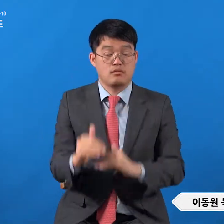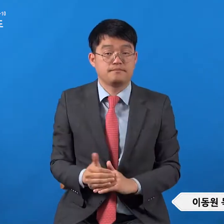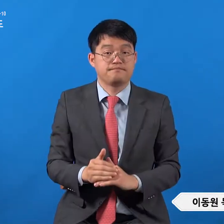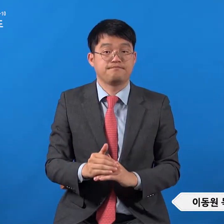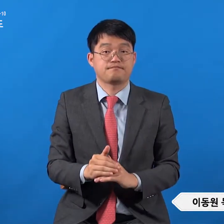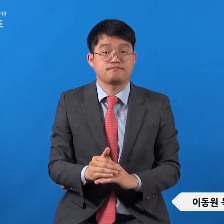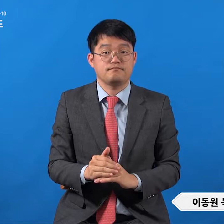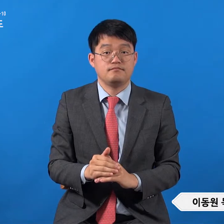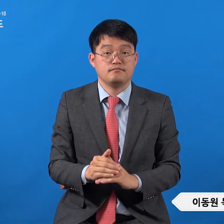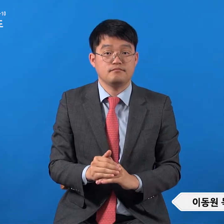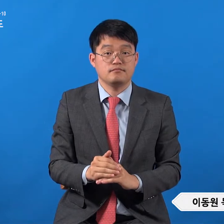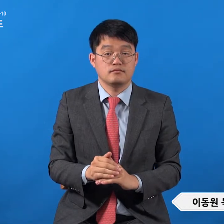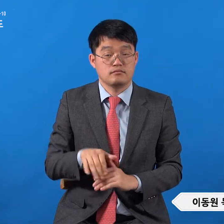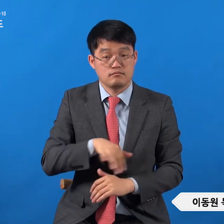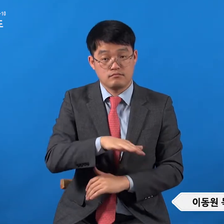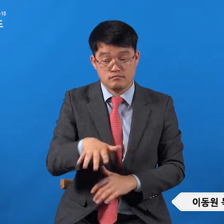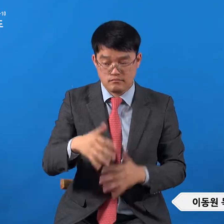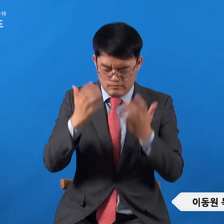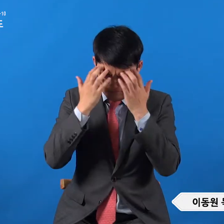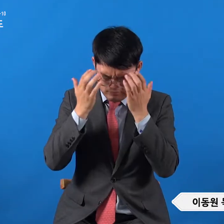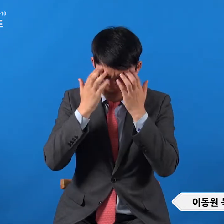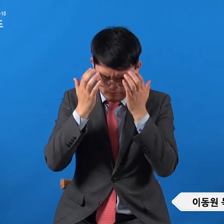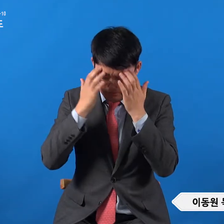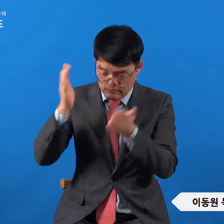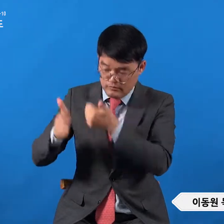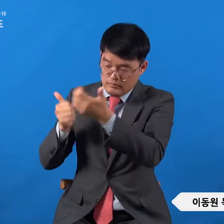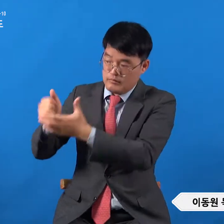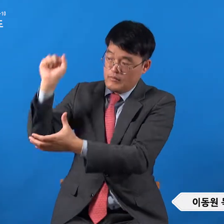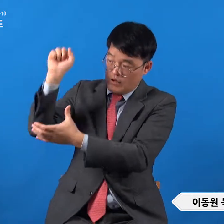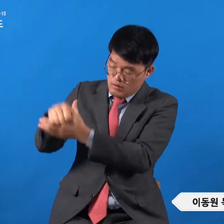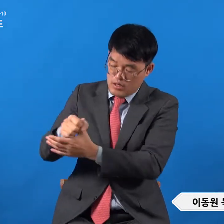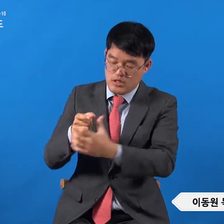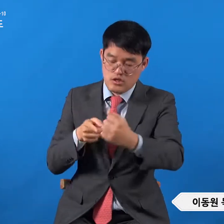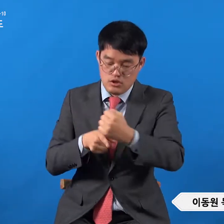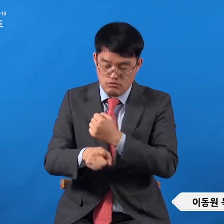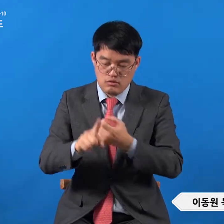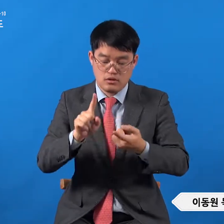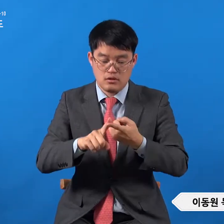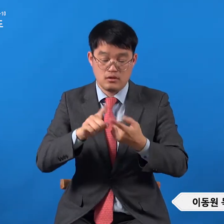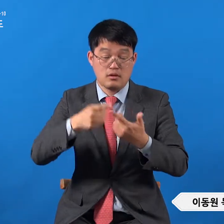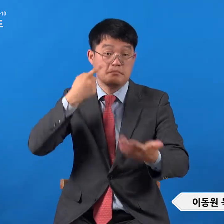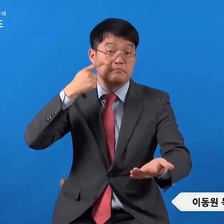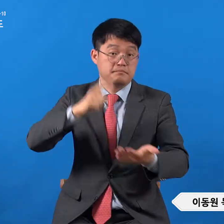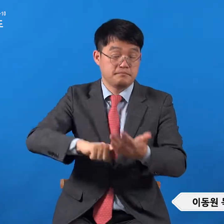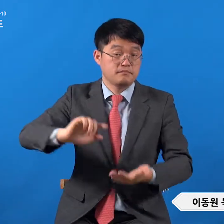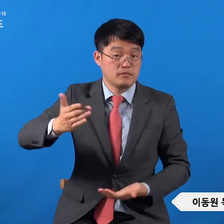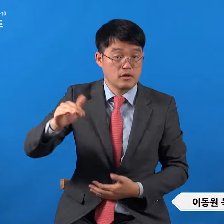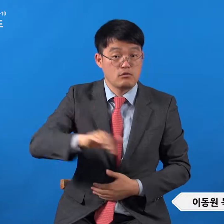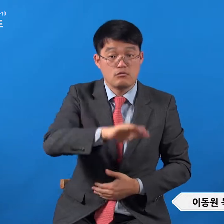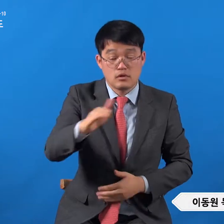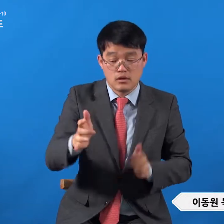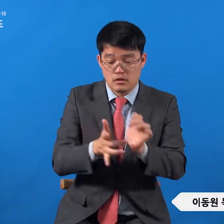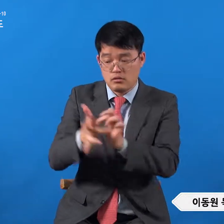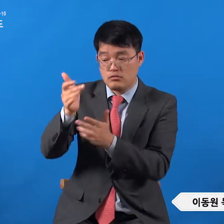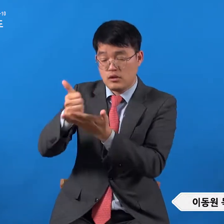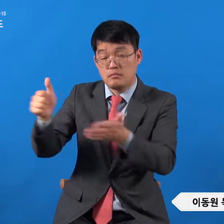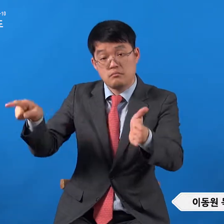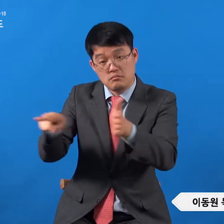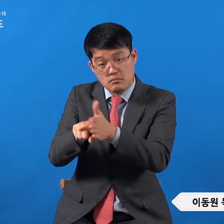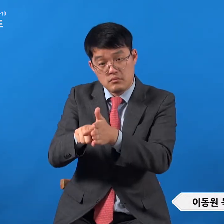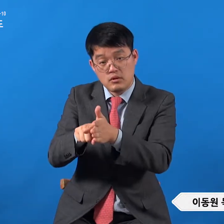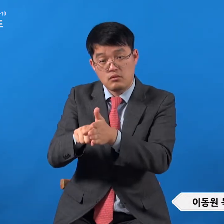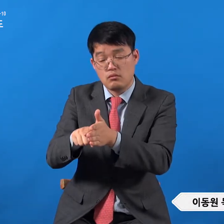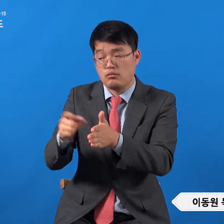말씀, 여기 환난을 우리에게 하나님이 허용하시는 한 이유를 발견하게 됩니다. 왜 우리가 예수 믿는데, 왜 우리가